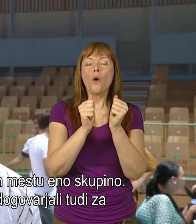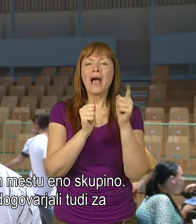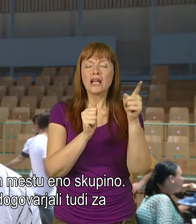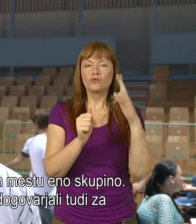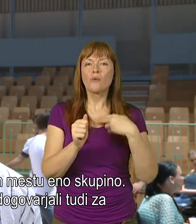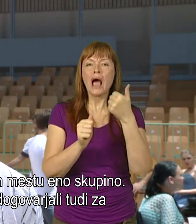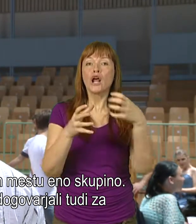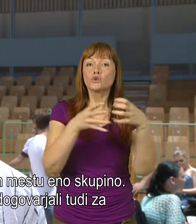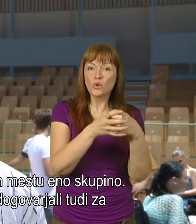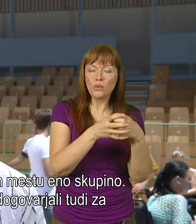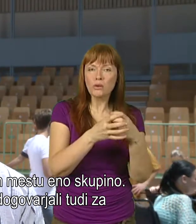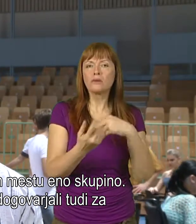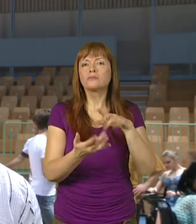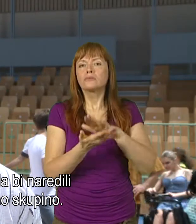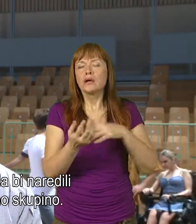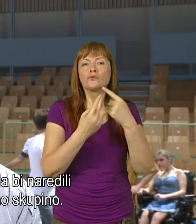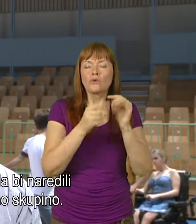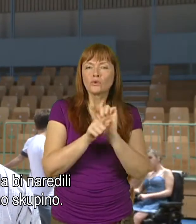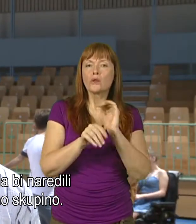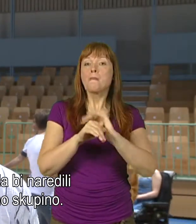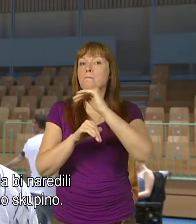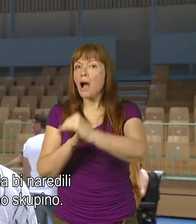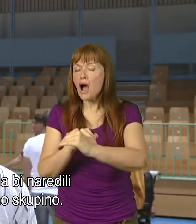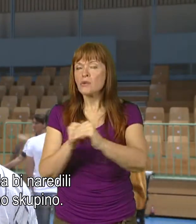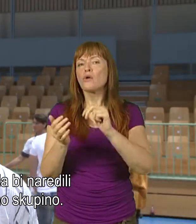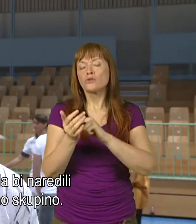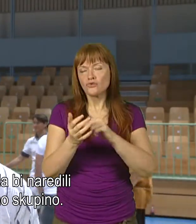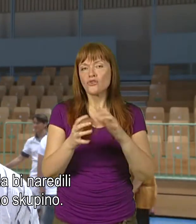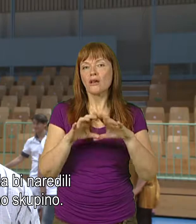in tudi smo se dogovarjali tudi za Maribor, da bi naredili še kakšno skupino.